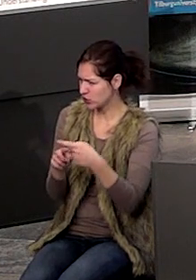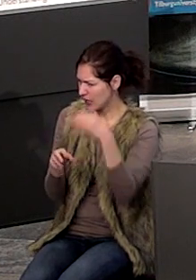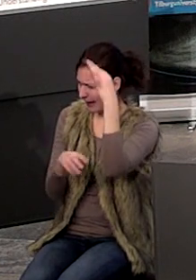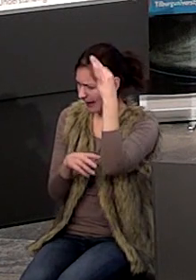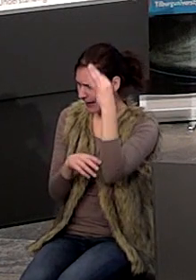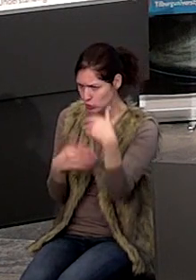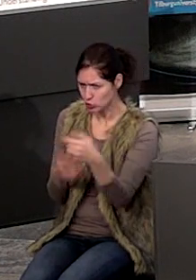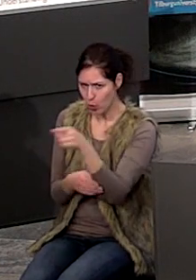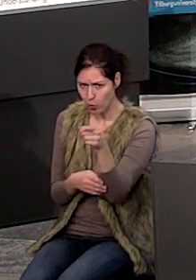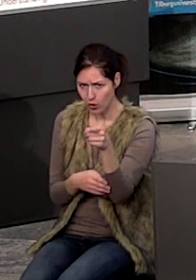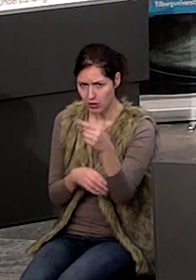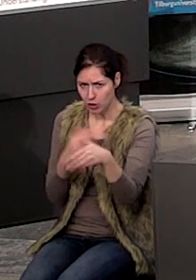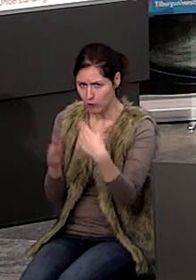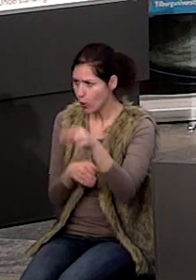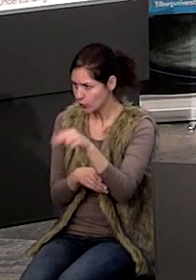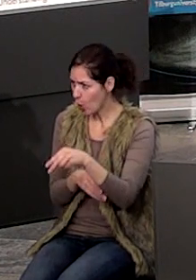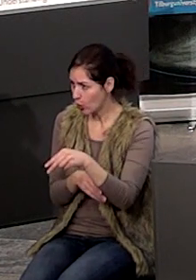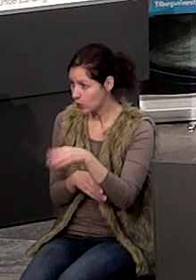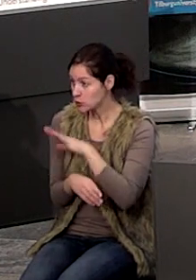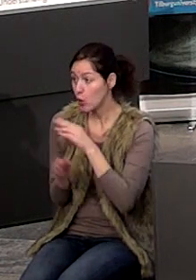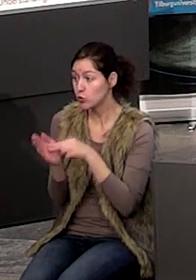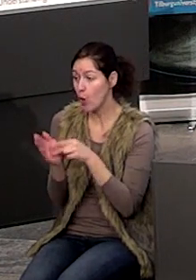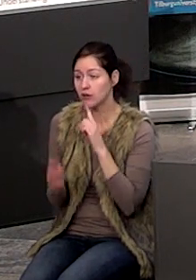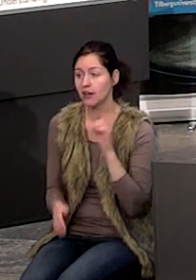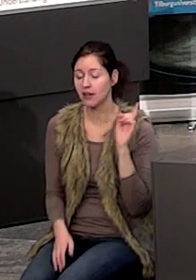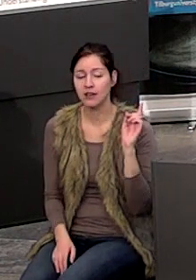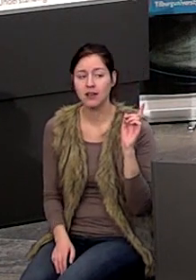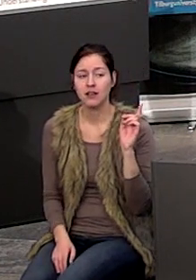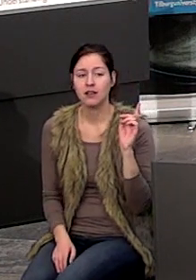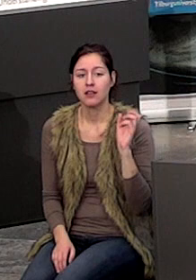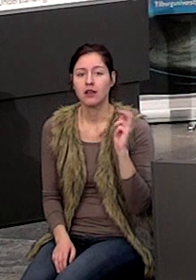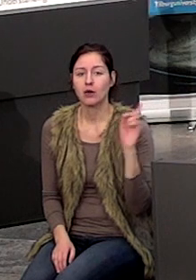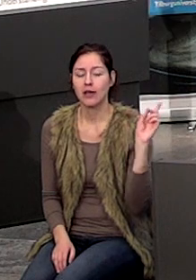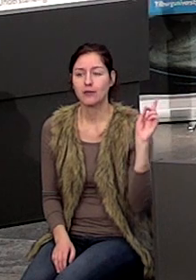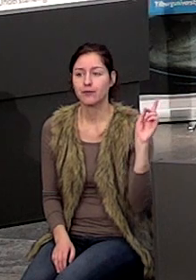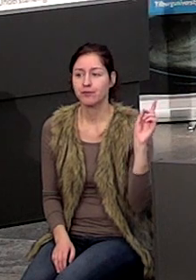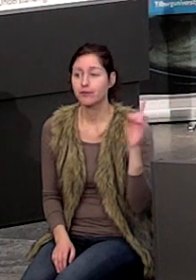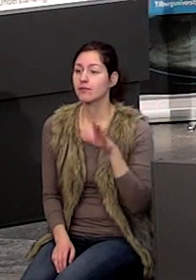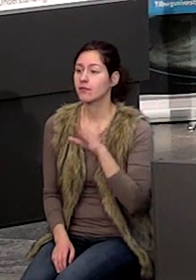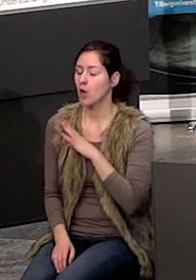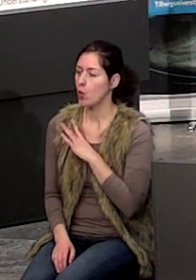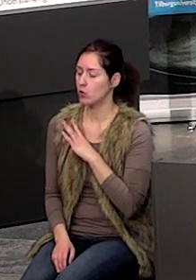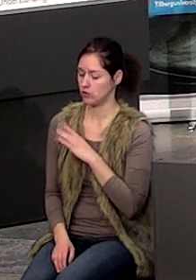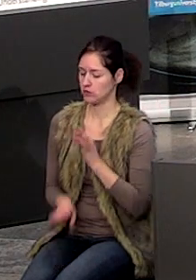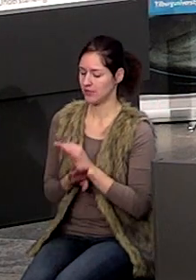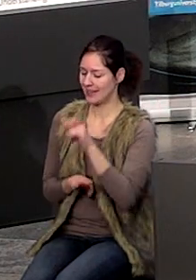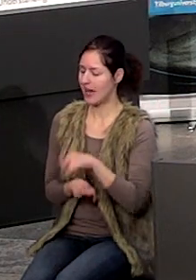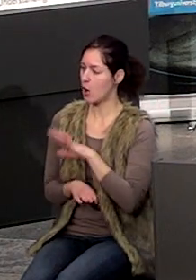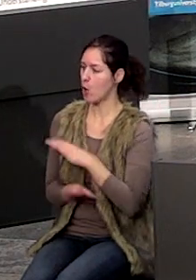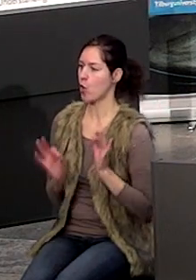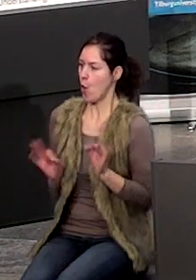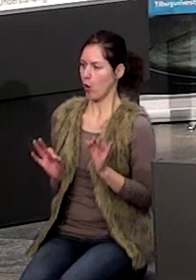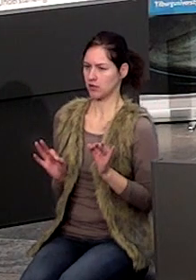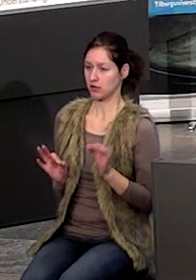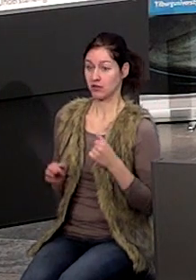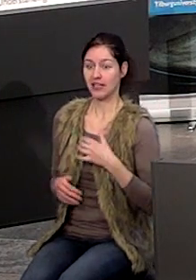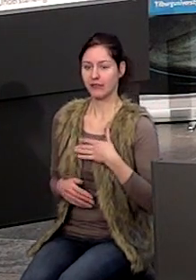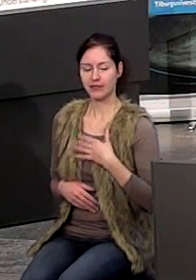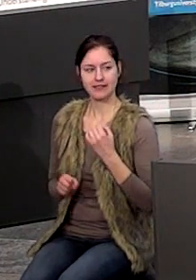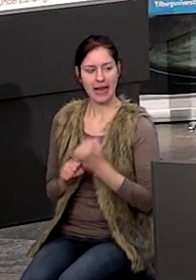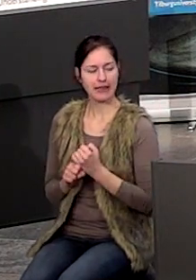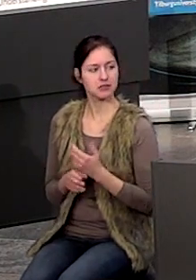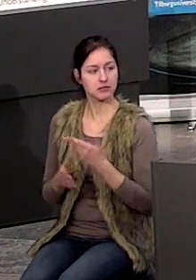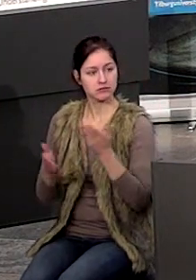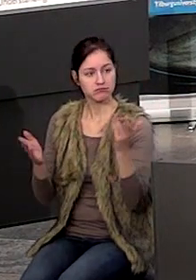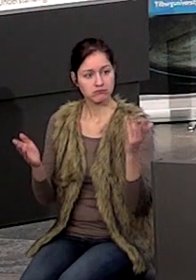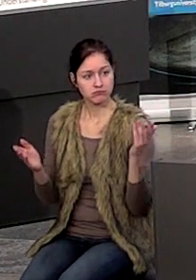grappen. Gebeurt nog, hè? Is ook nodig, hè? Ze houden orde in de klas. Ik vind jullie overigens super hier, zoals je bij elkaar zit. Daar had ik